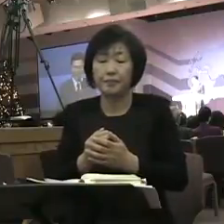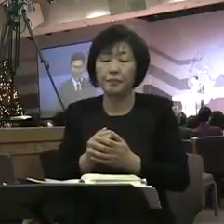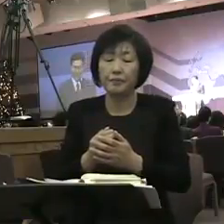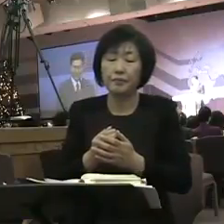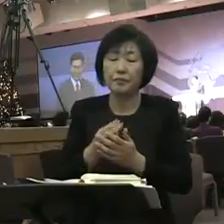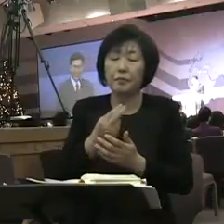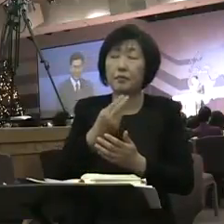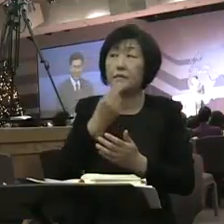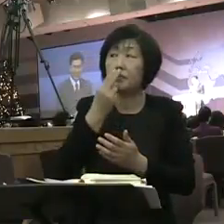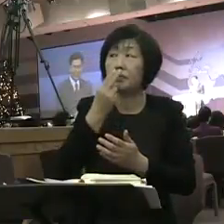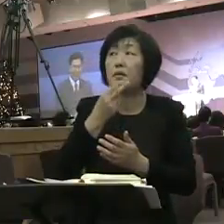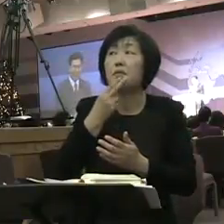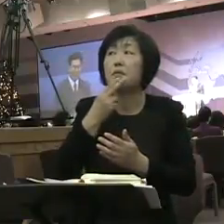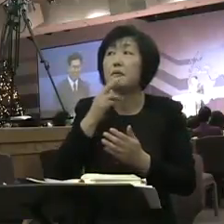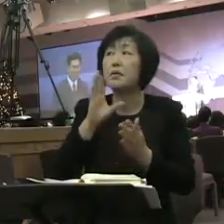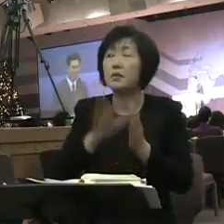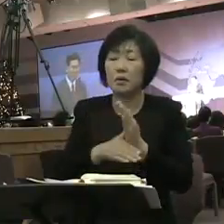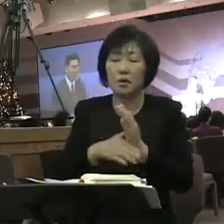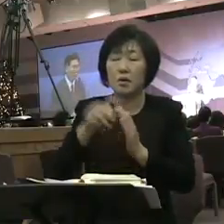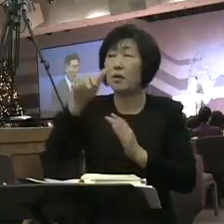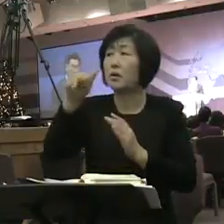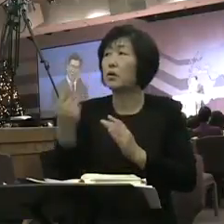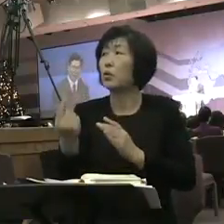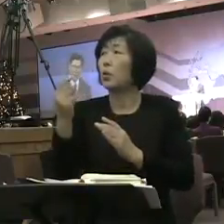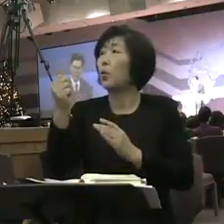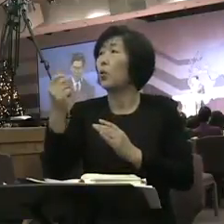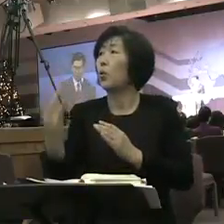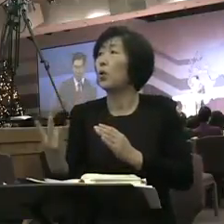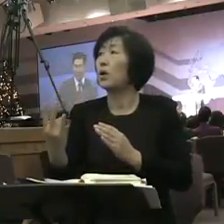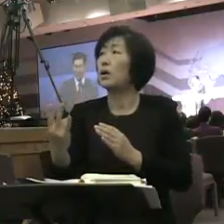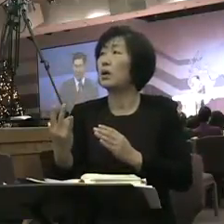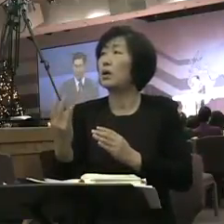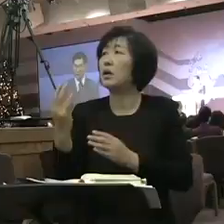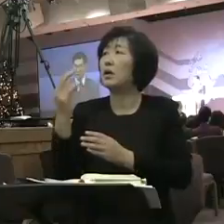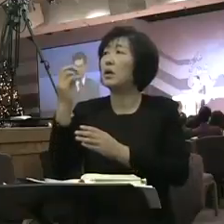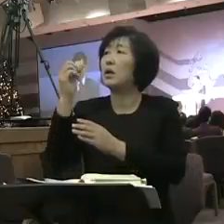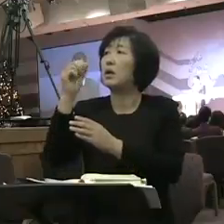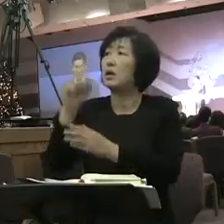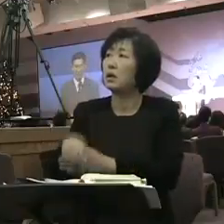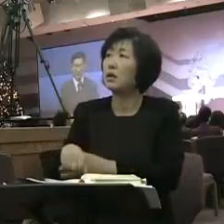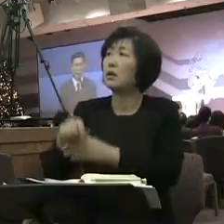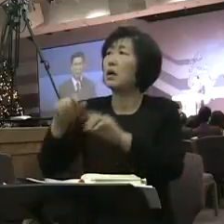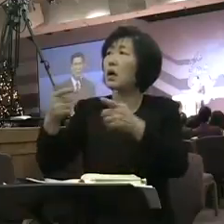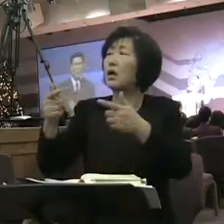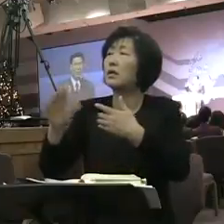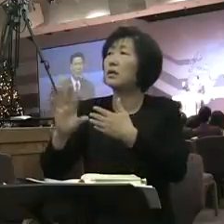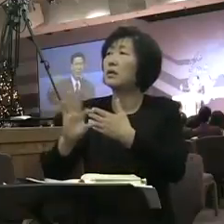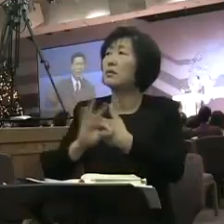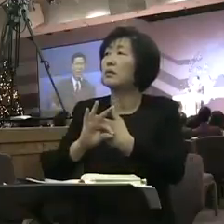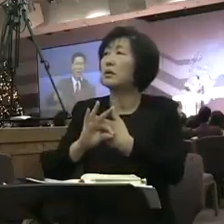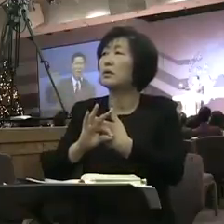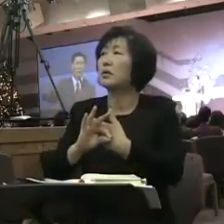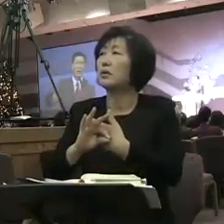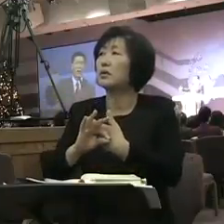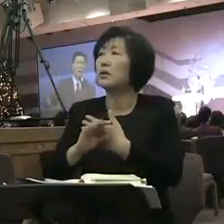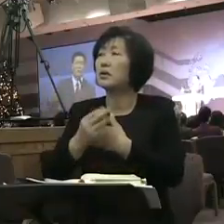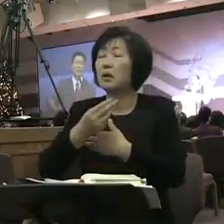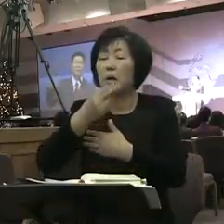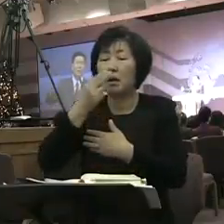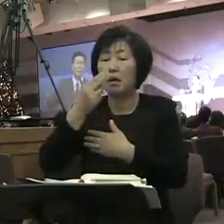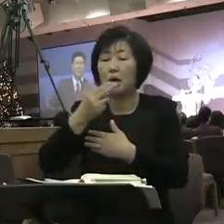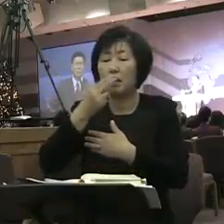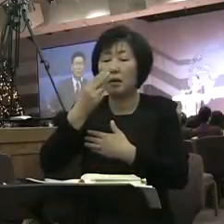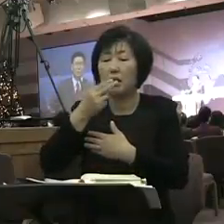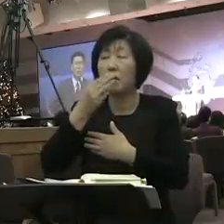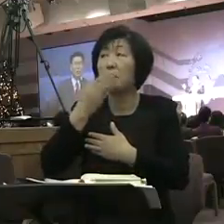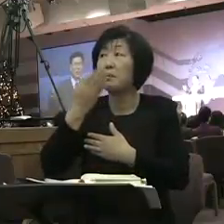생명이 없을 때게요 조화는 물론 시들지는 않지만 그러나 냄새가 향수가 닿으면